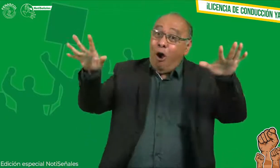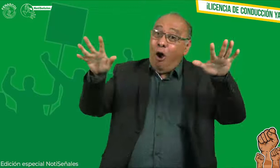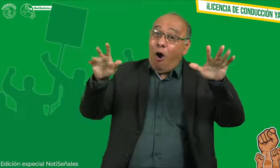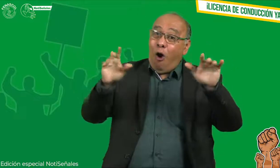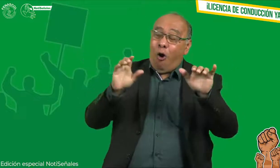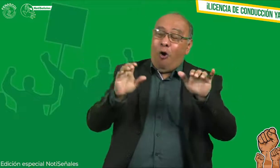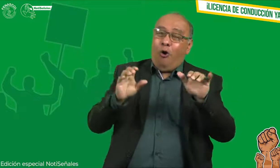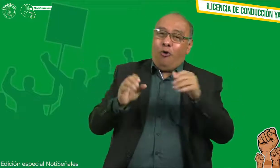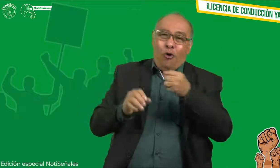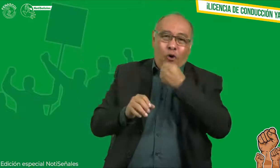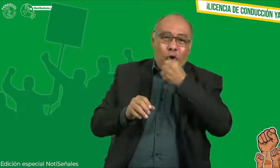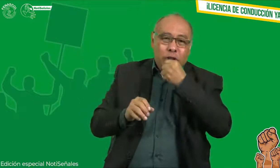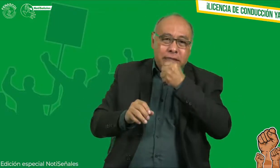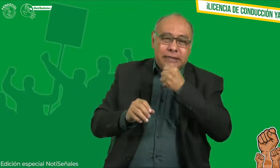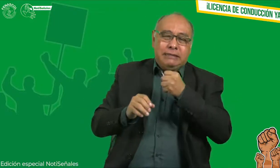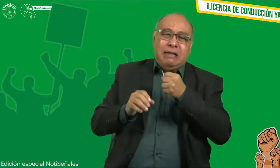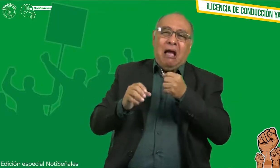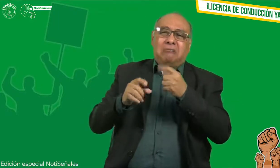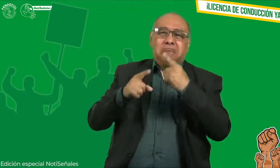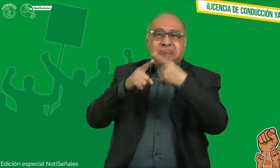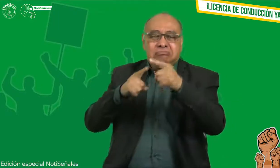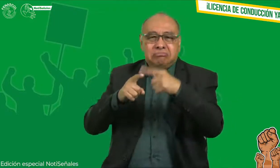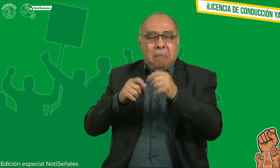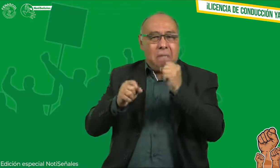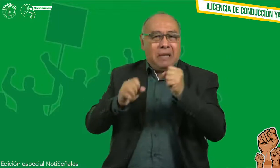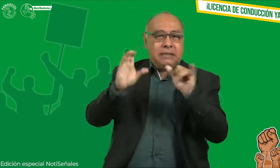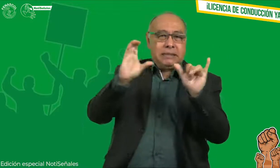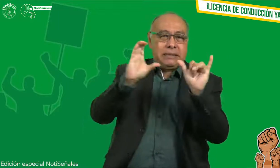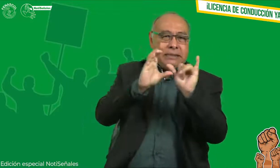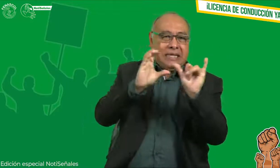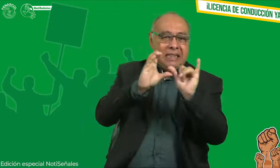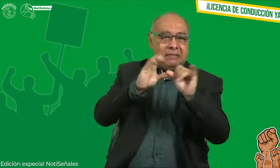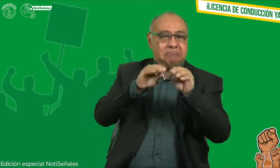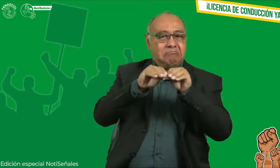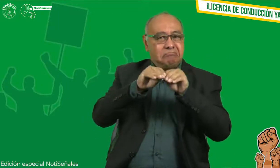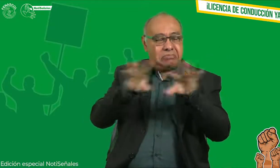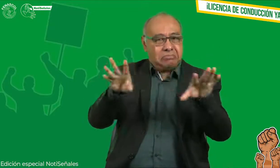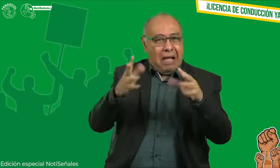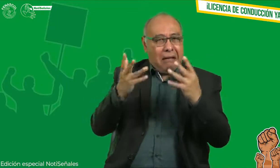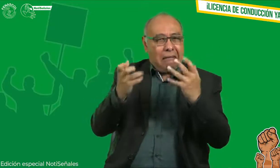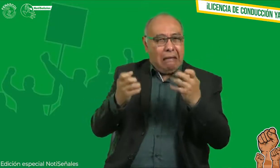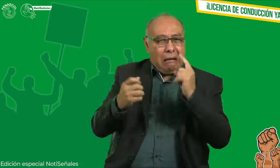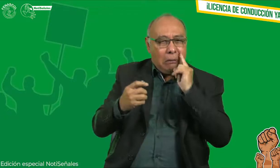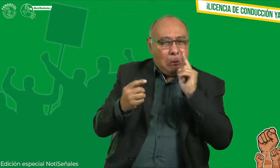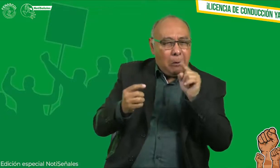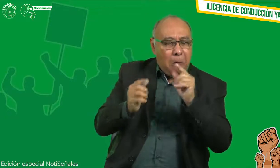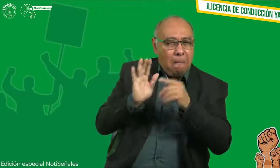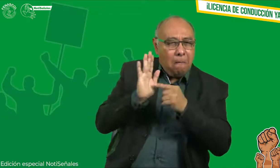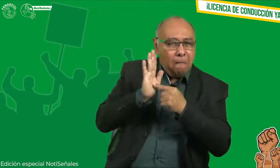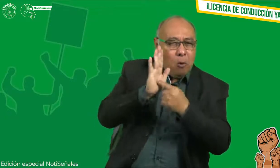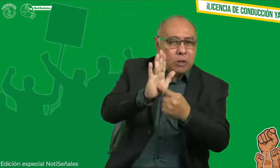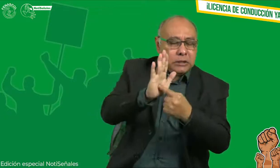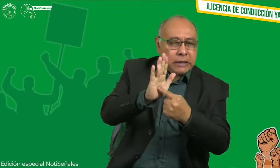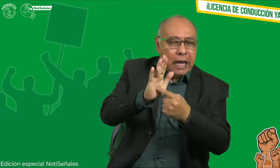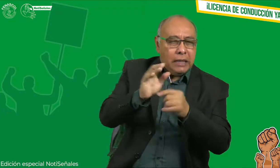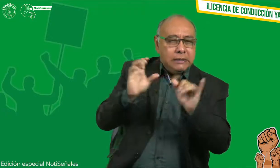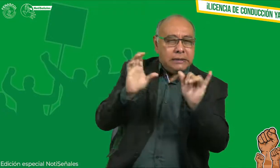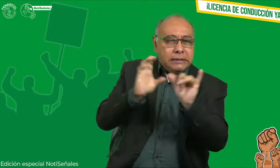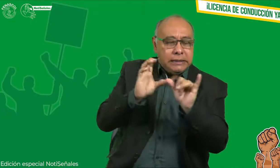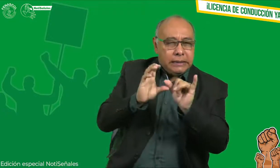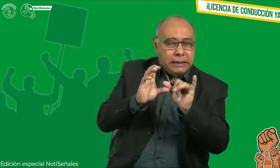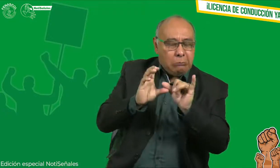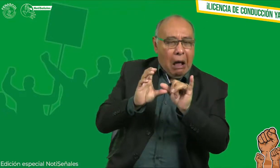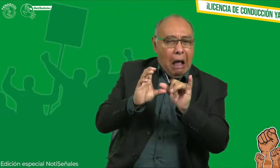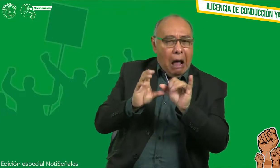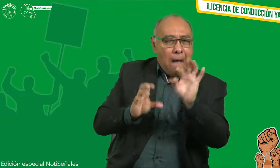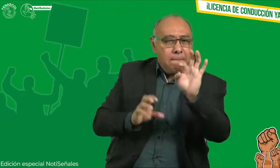cambiar. Ahora bien, otra cosa, en la mañana de hoy también salió en noticias en un canal de